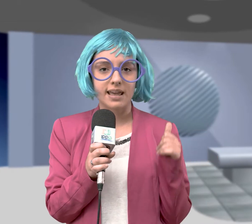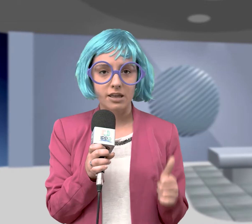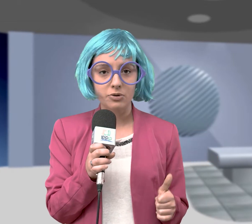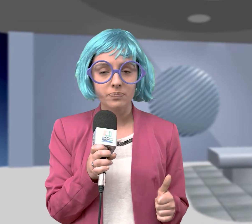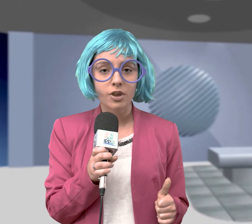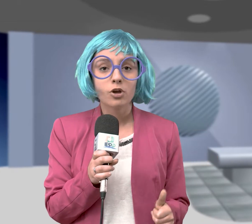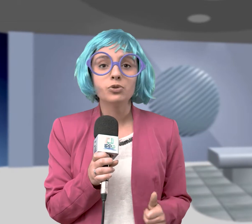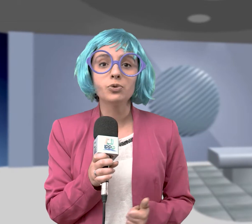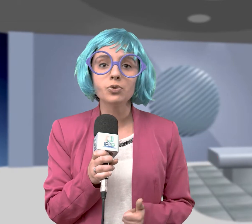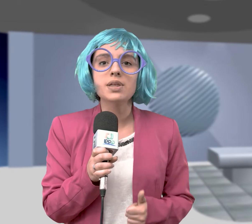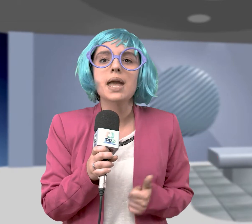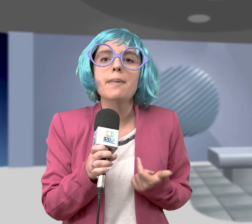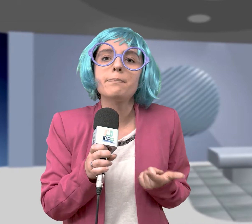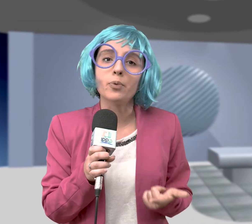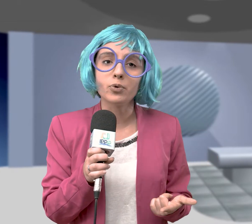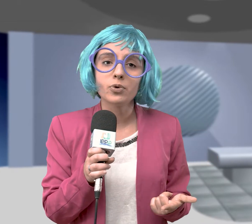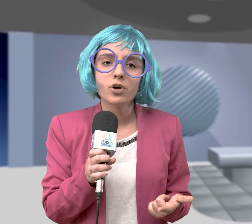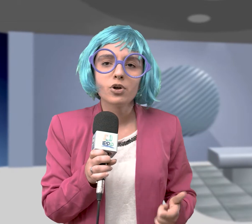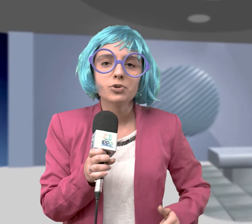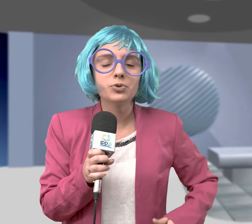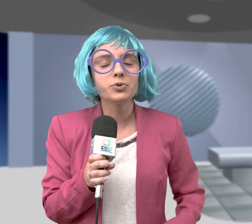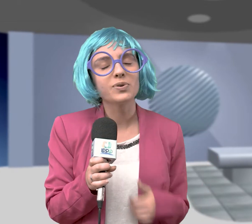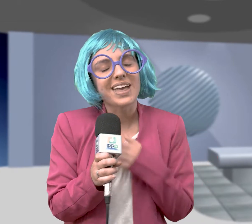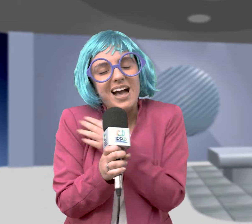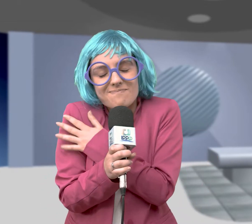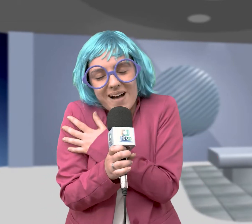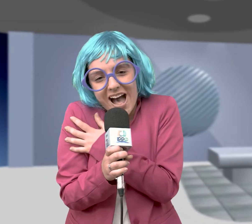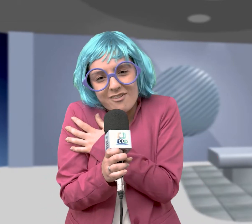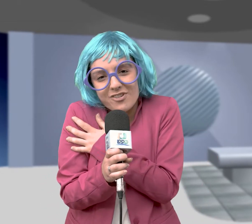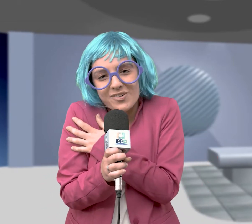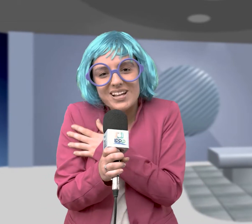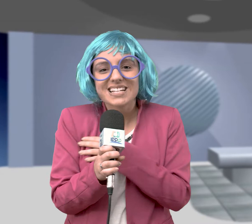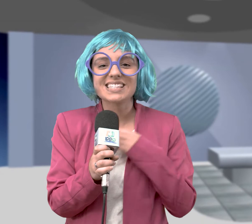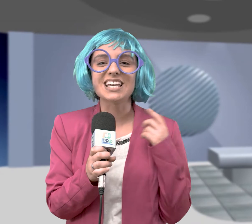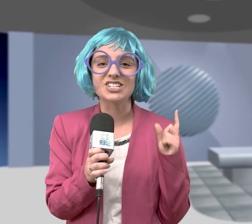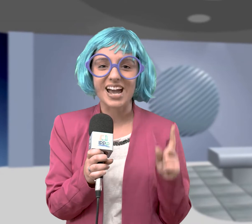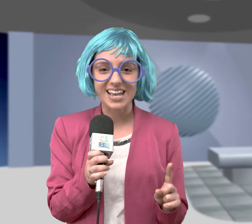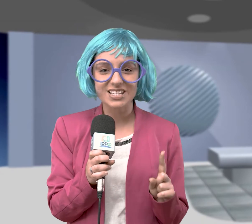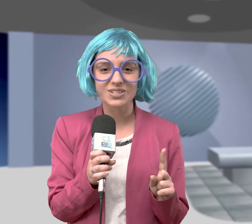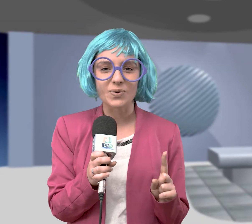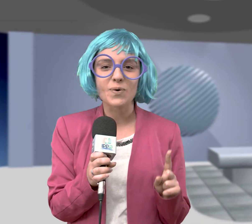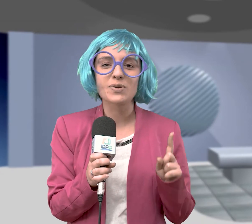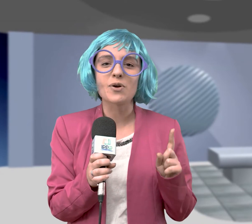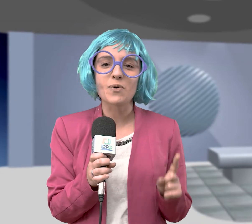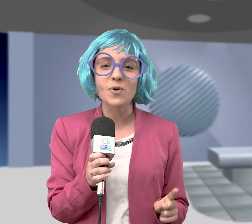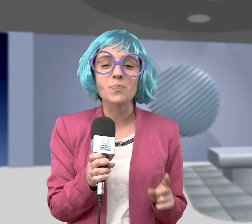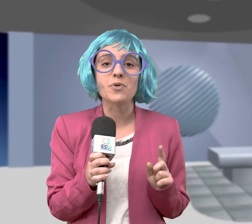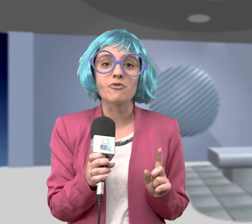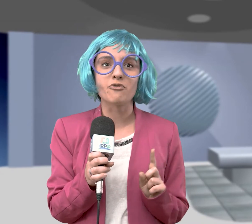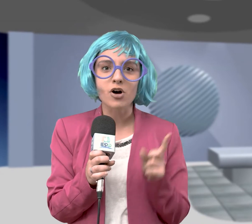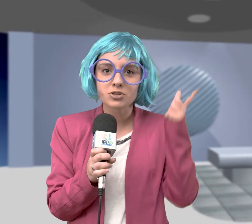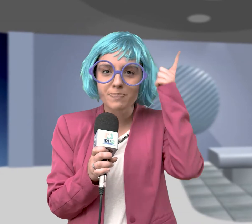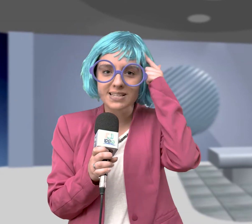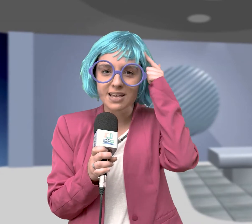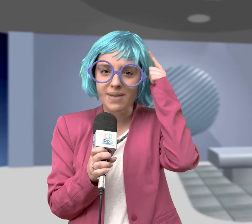verdadeiro, tudo que é puro, tudo que é amável, seja isso o que ocupe o vosso